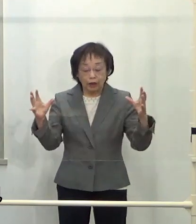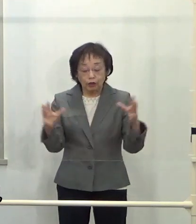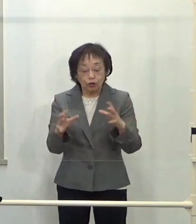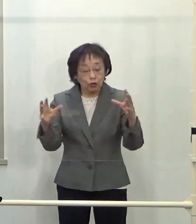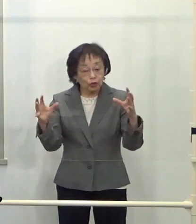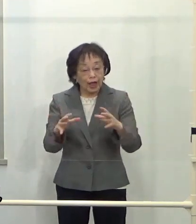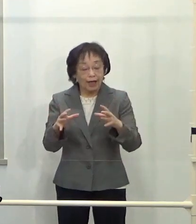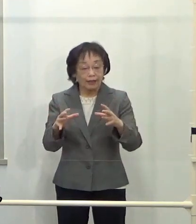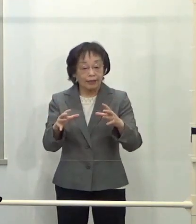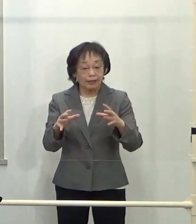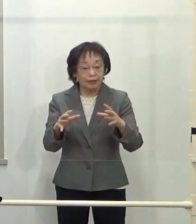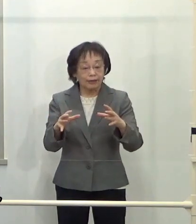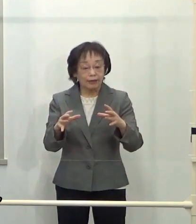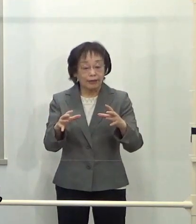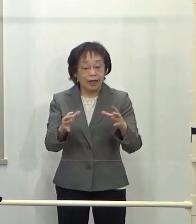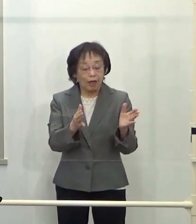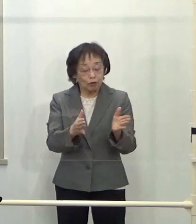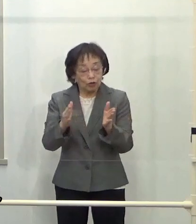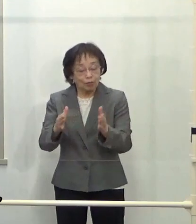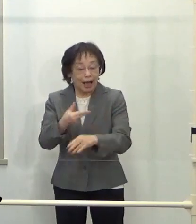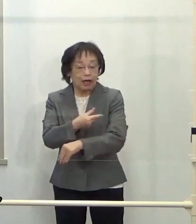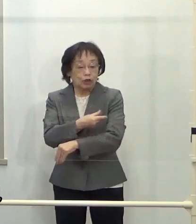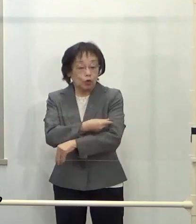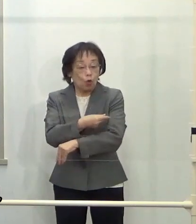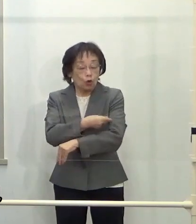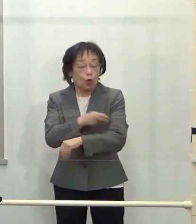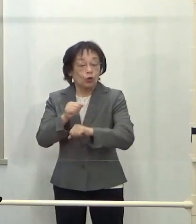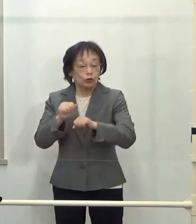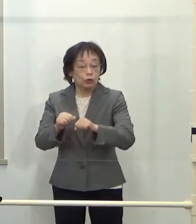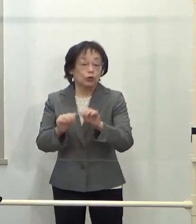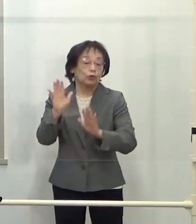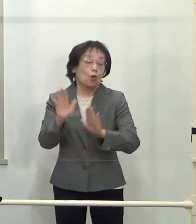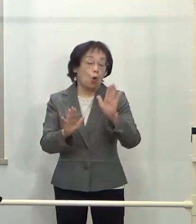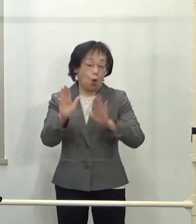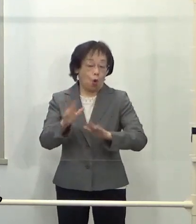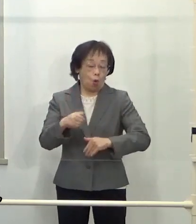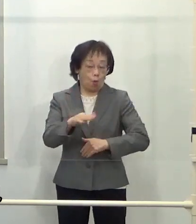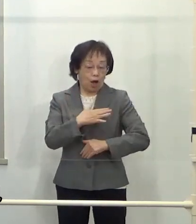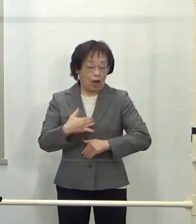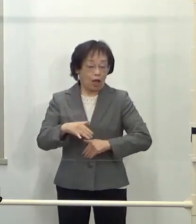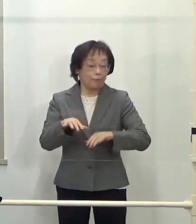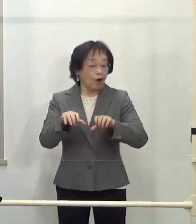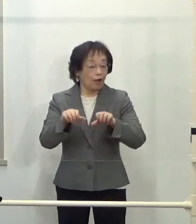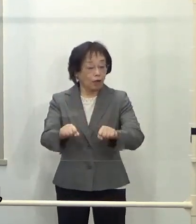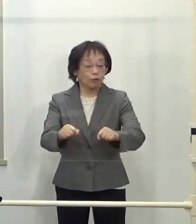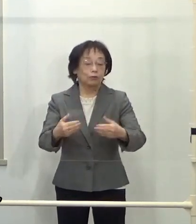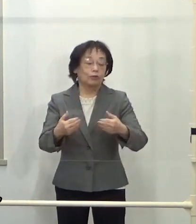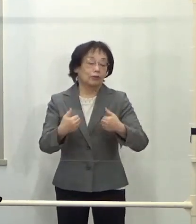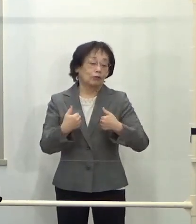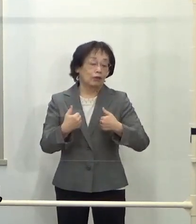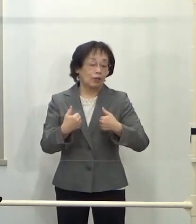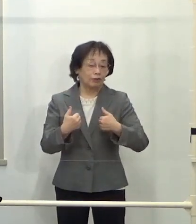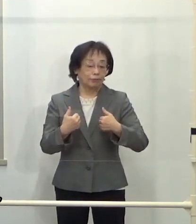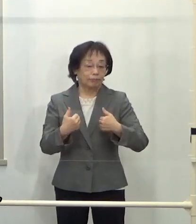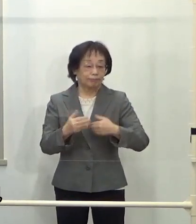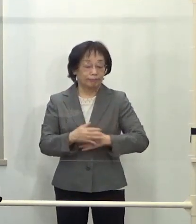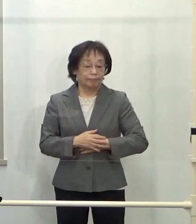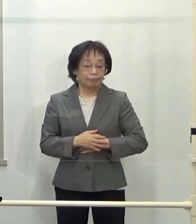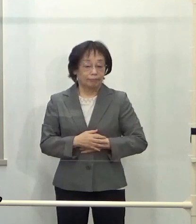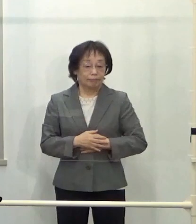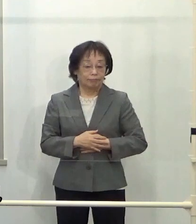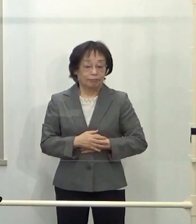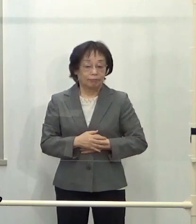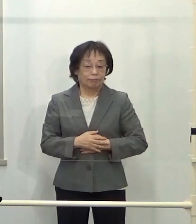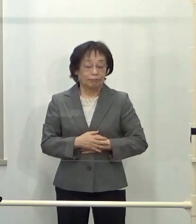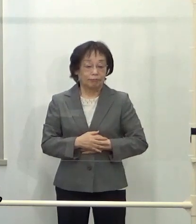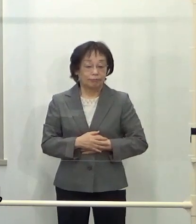の状況をまず我々としても確保していく必要があると。加えまして、介護